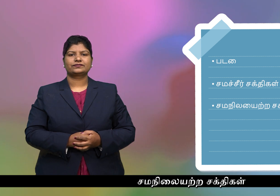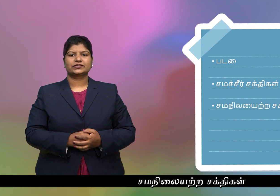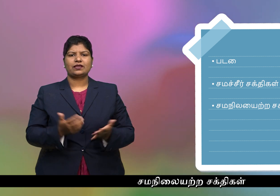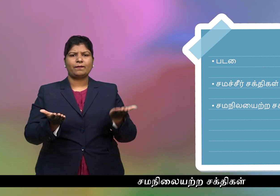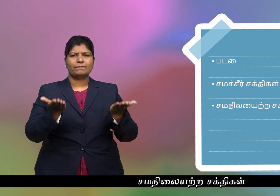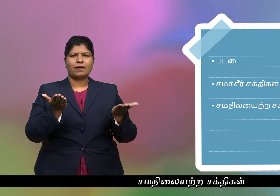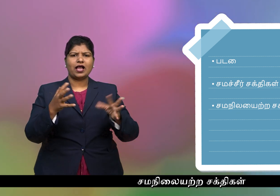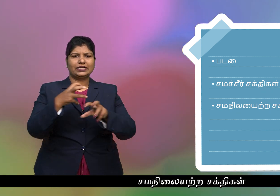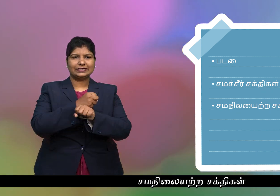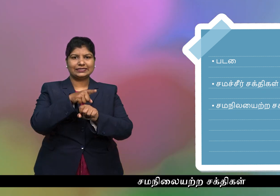சமநிலையற்ற விசைகள்,